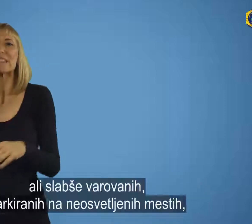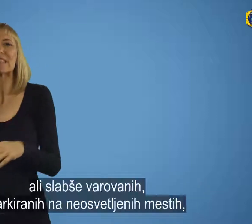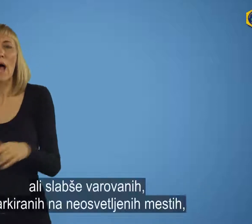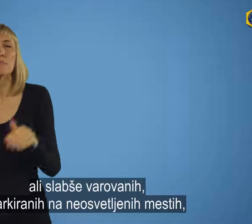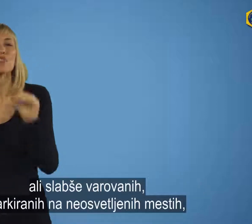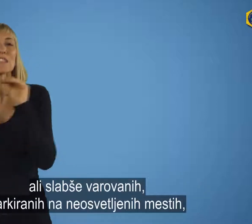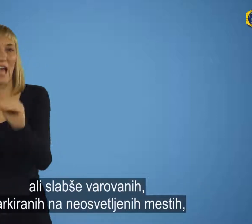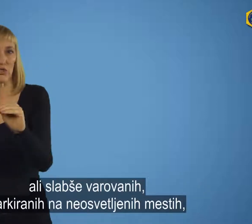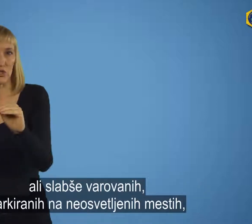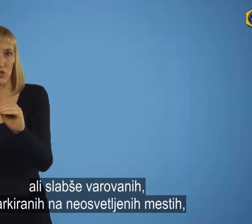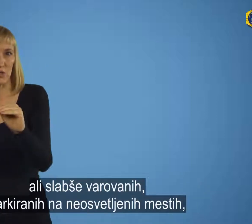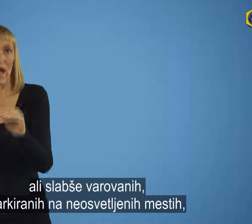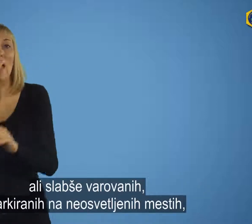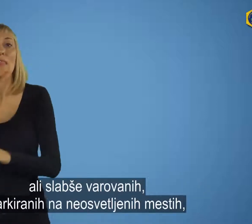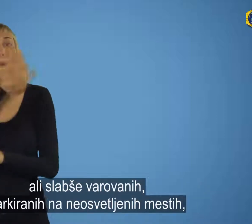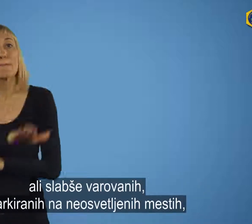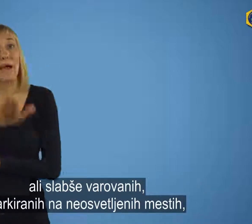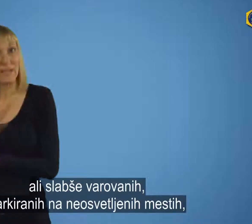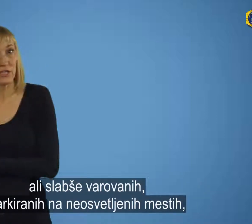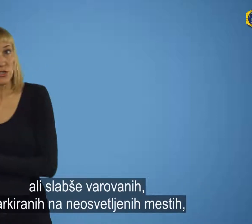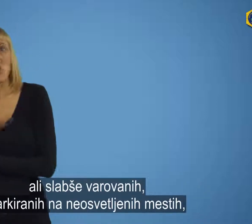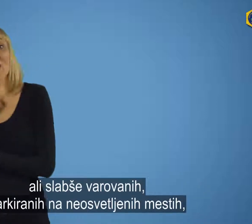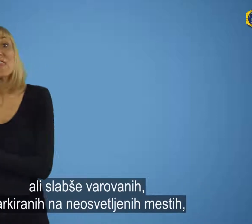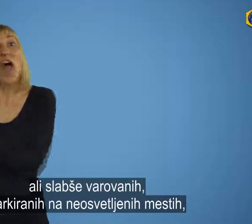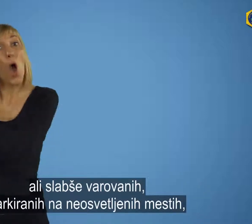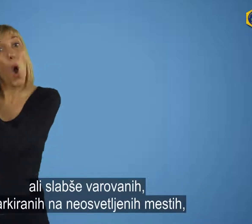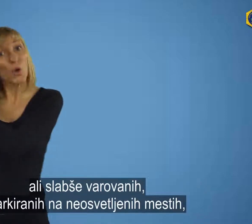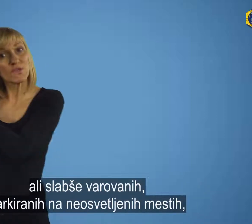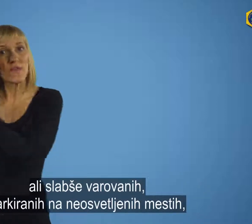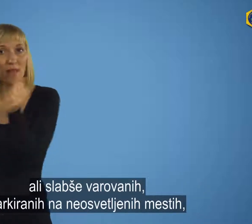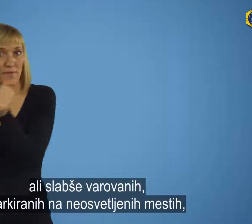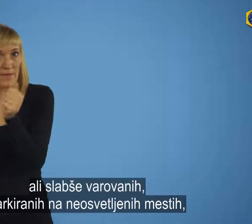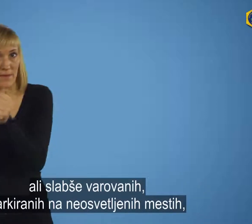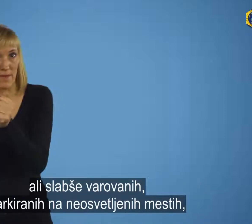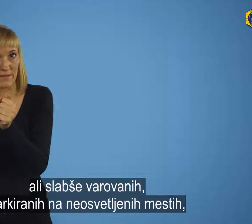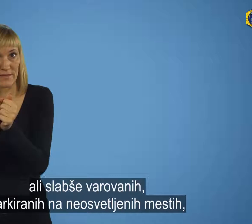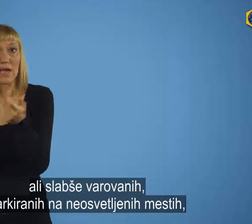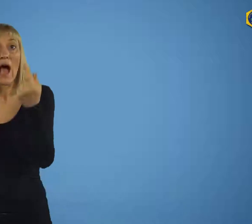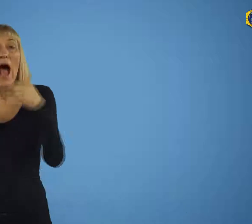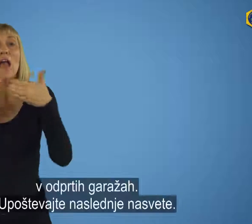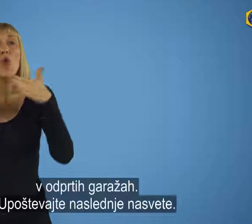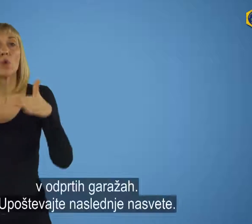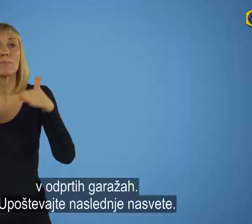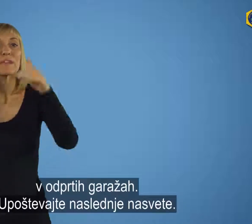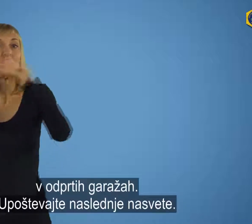varovanih, parkiranih na neosvetljenih mestih v odprtih garažah.